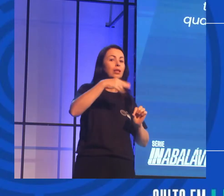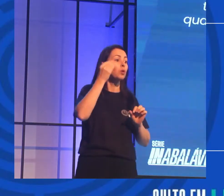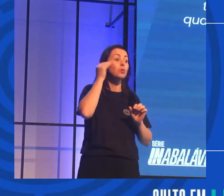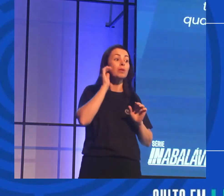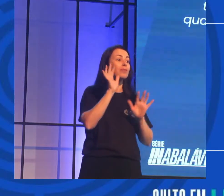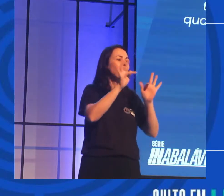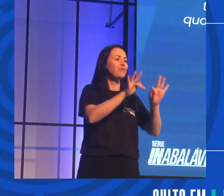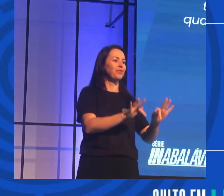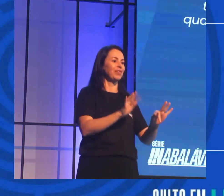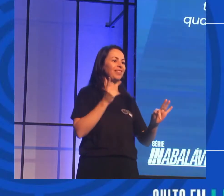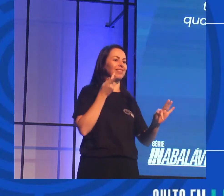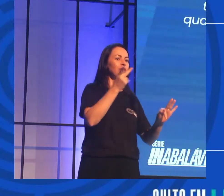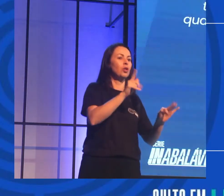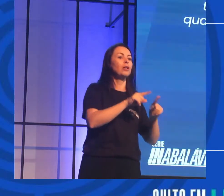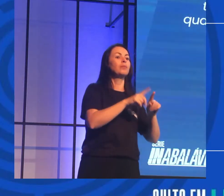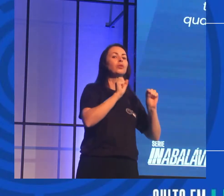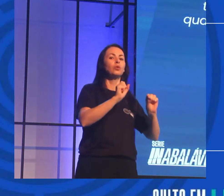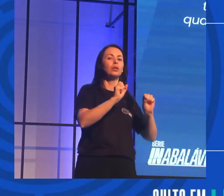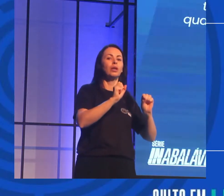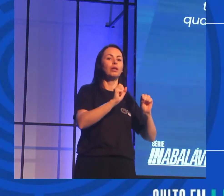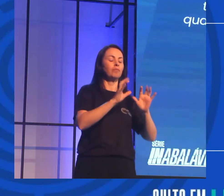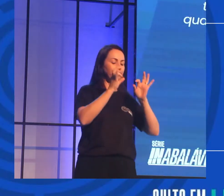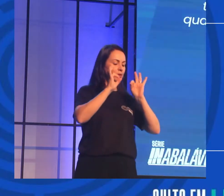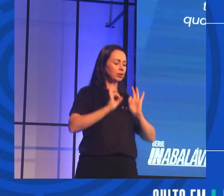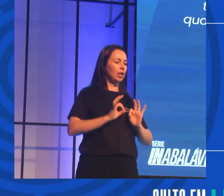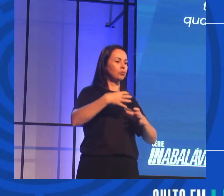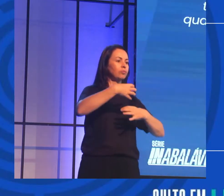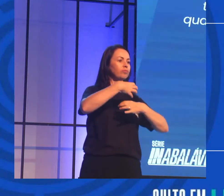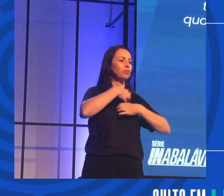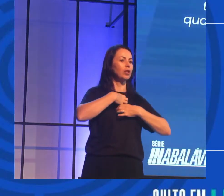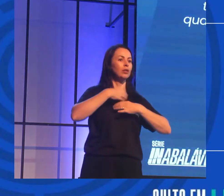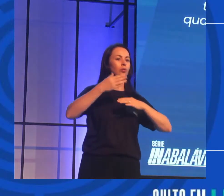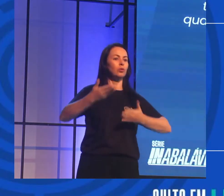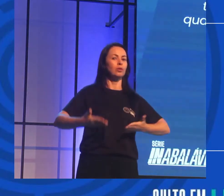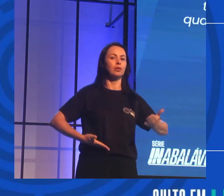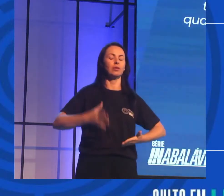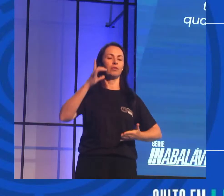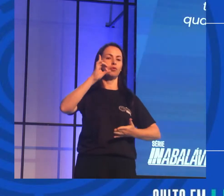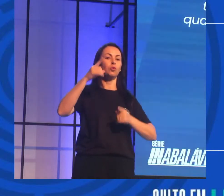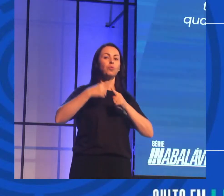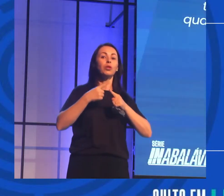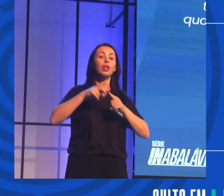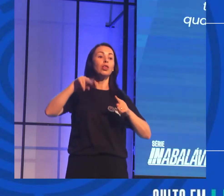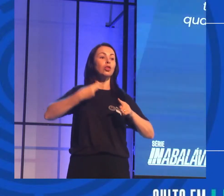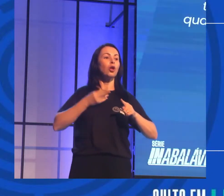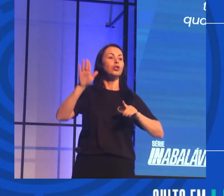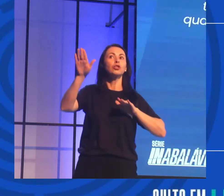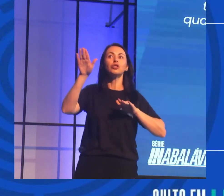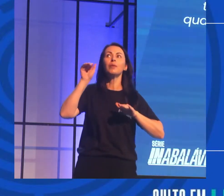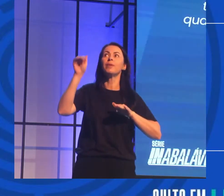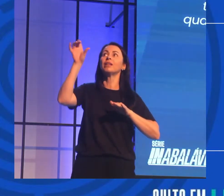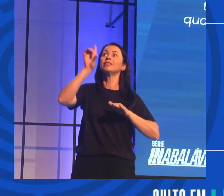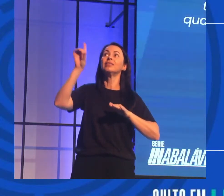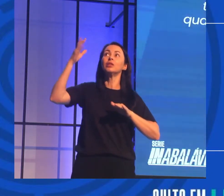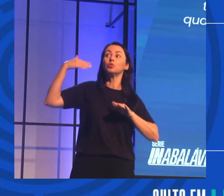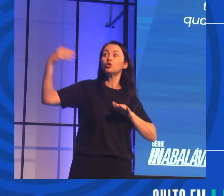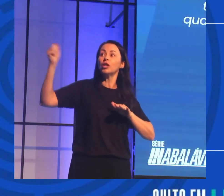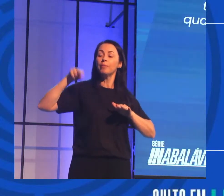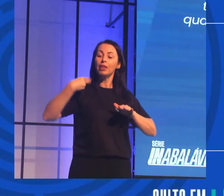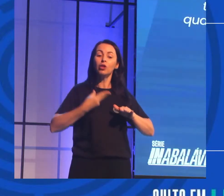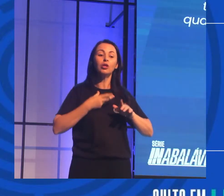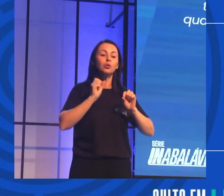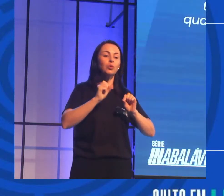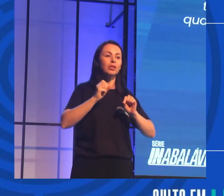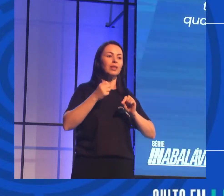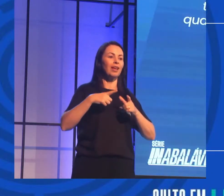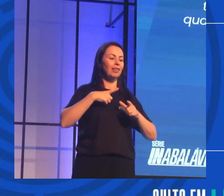serviu a Deus com integridade. Gente, somos chamados a servir a Deus com integridade, a iluminar lá fora. Integridade é